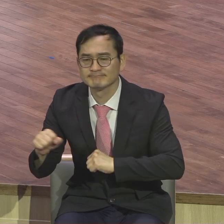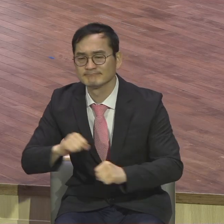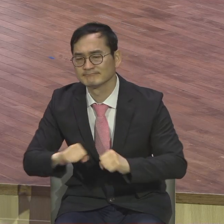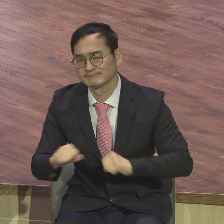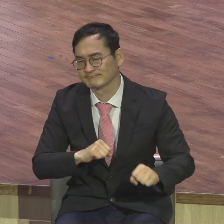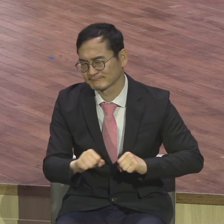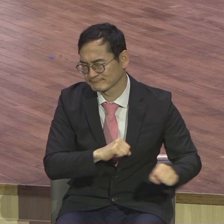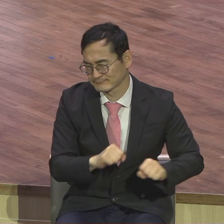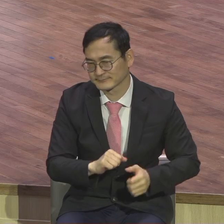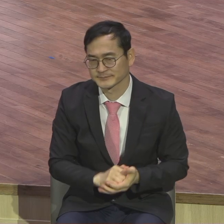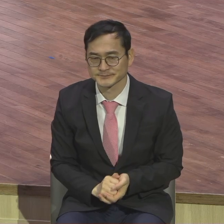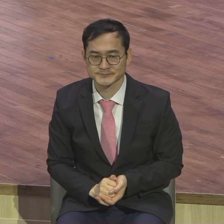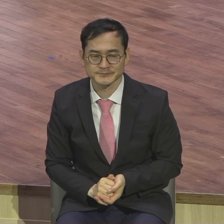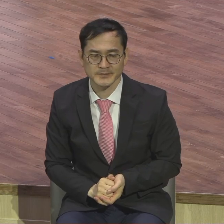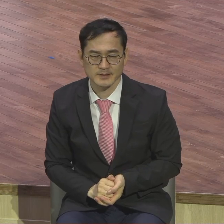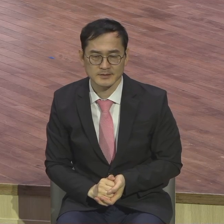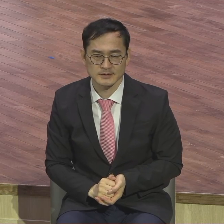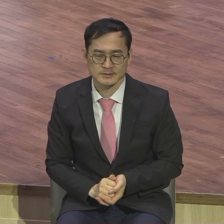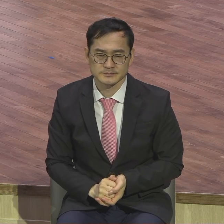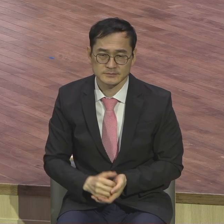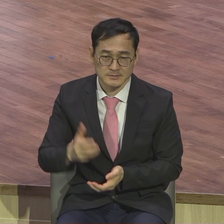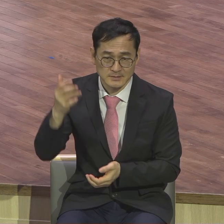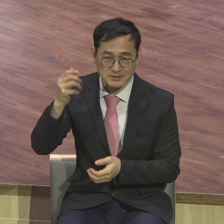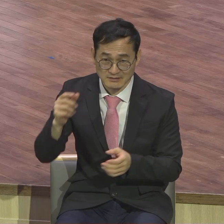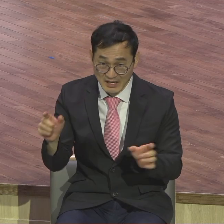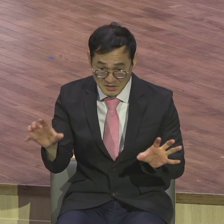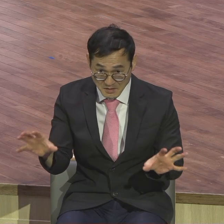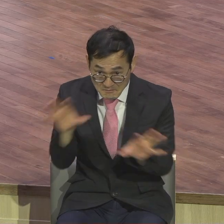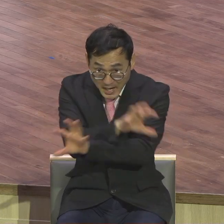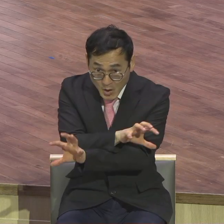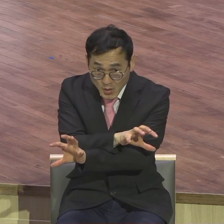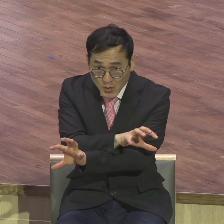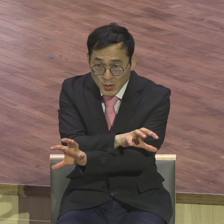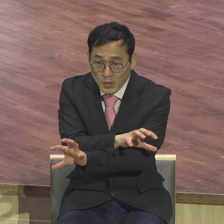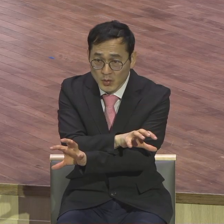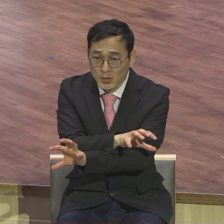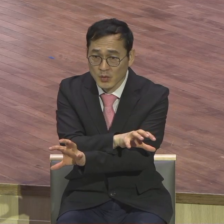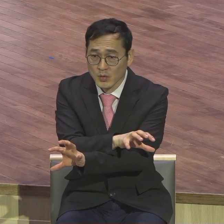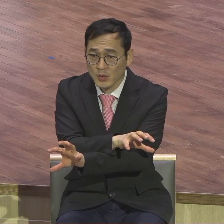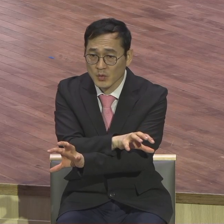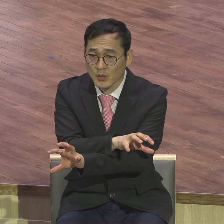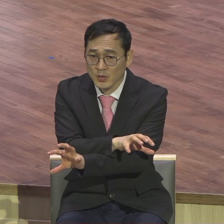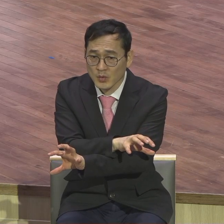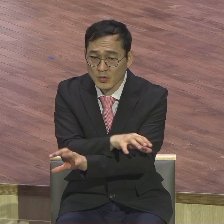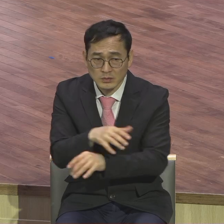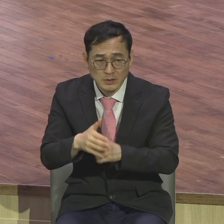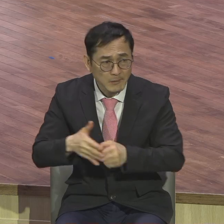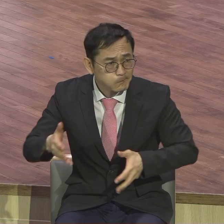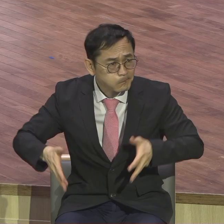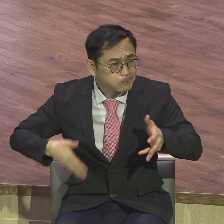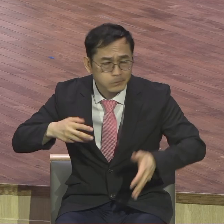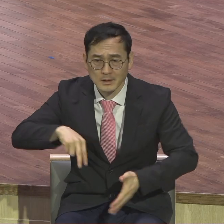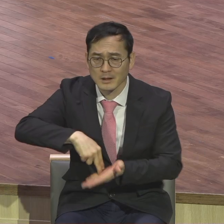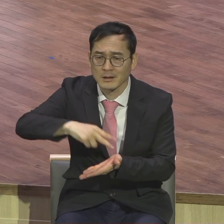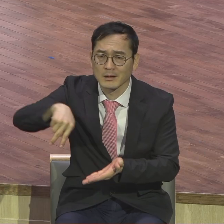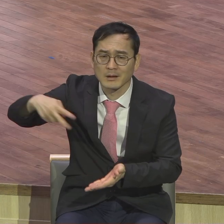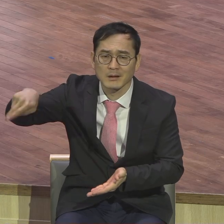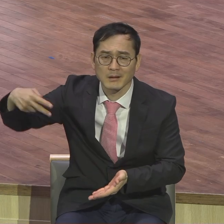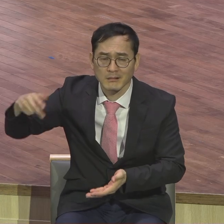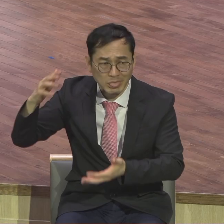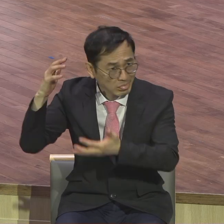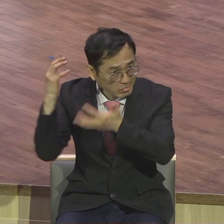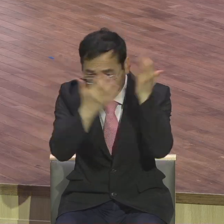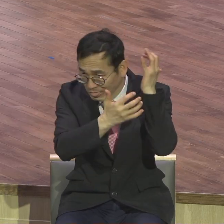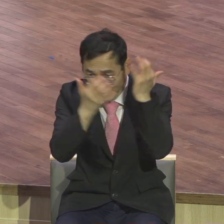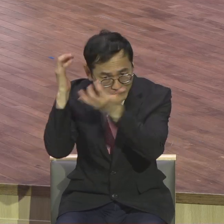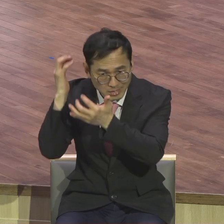영적으로 그 순서가 바뀌니까 뭐요. 갈팡길방합니다. 막 그냥